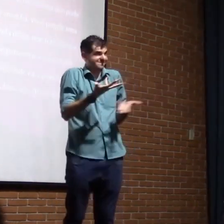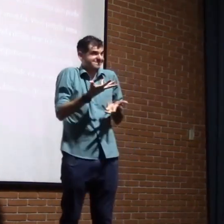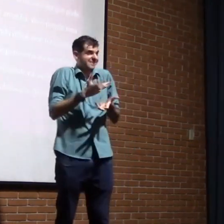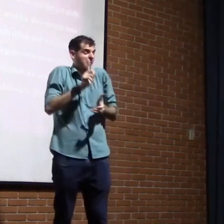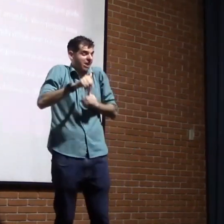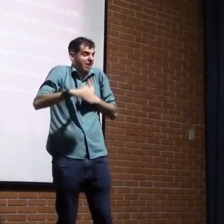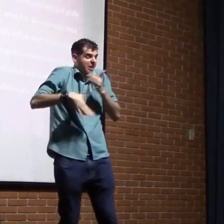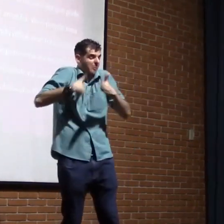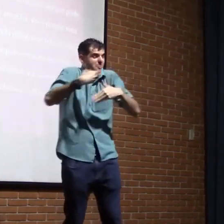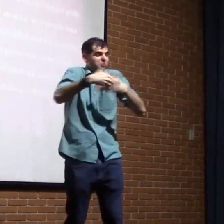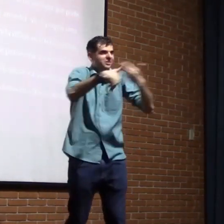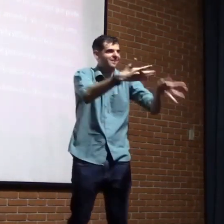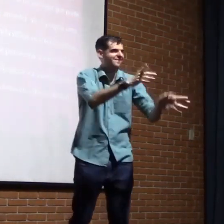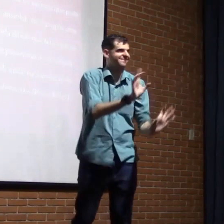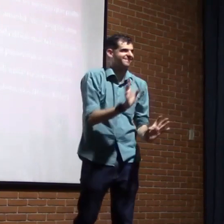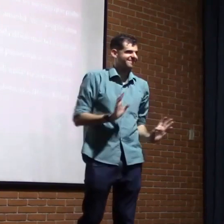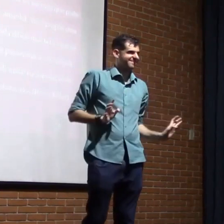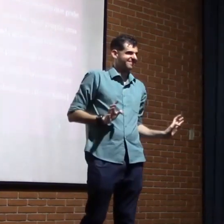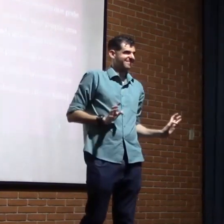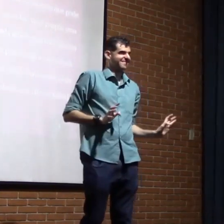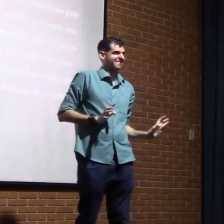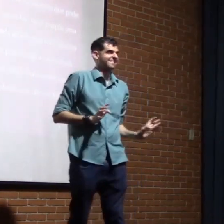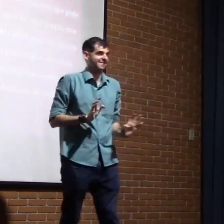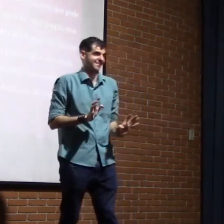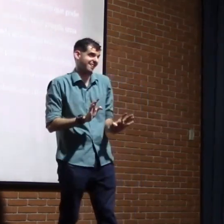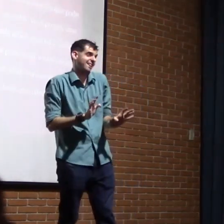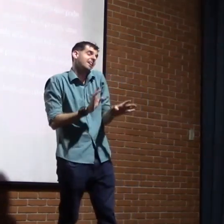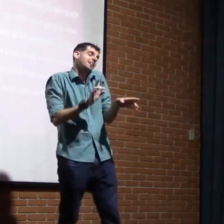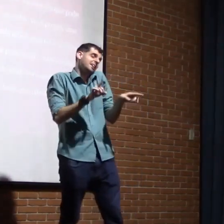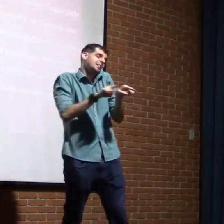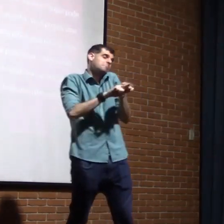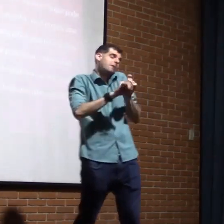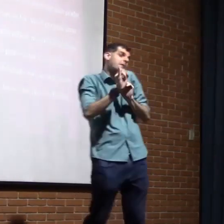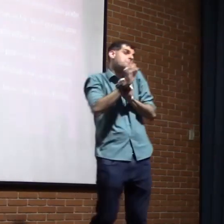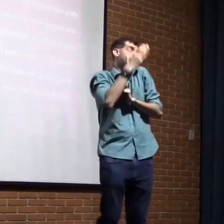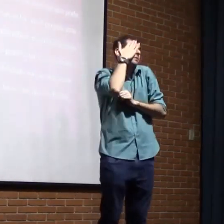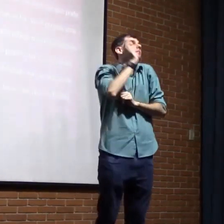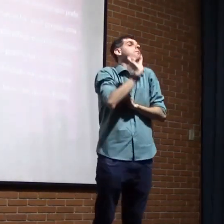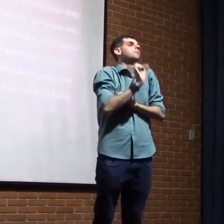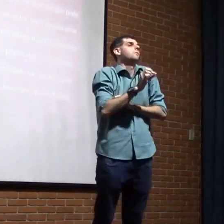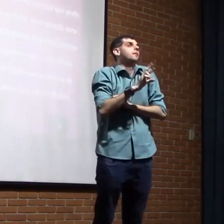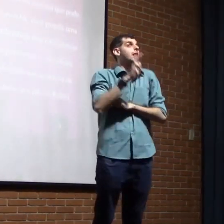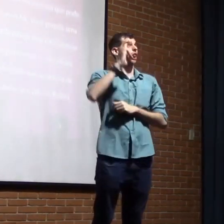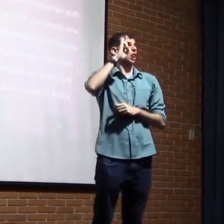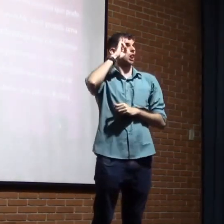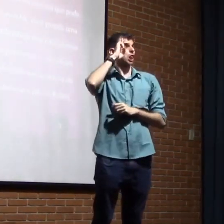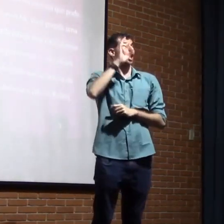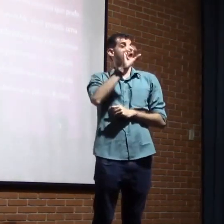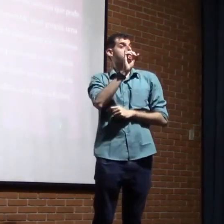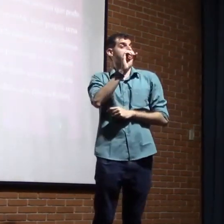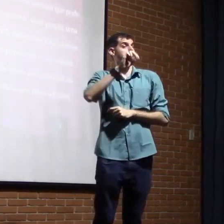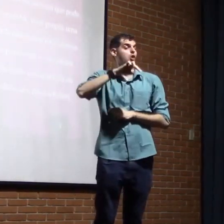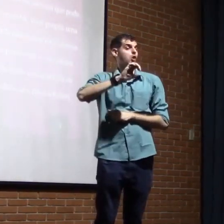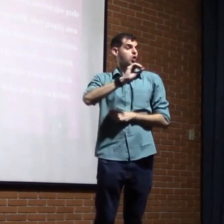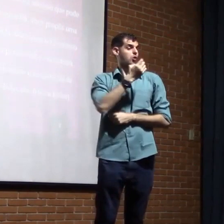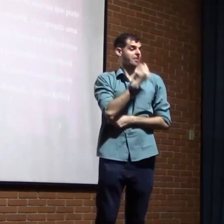sinais, independente da língua oral, e vai conseguindo se desenvolver. Então são duas línguas à parte, né? É importante a gente ter esse esclarecimento,